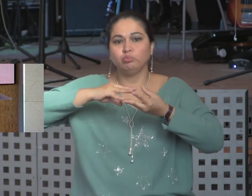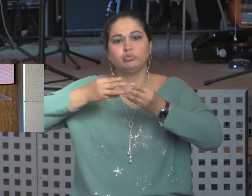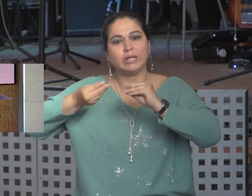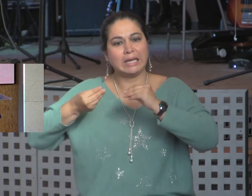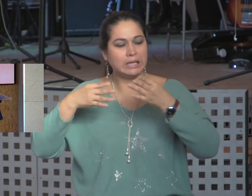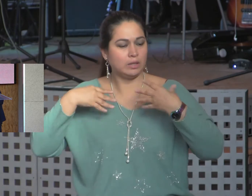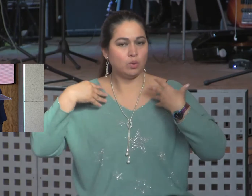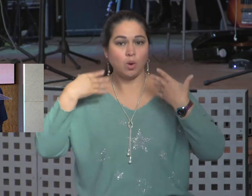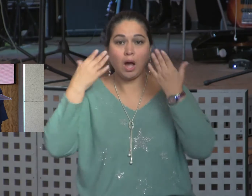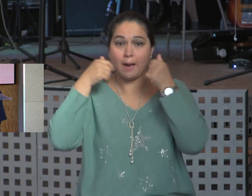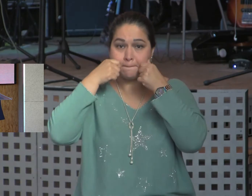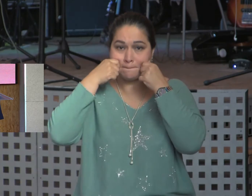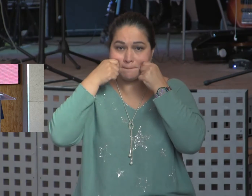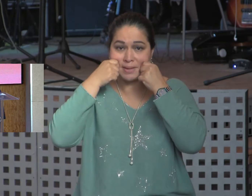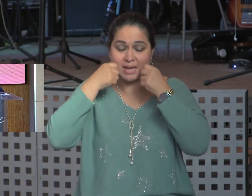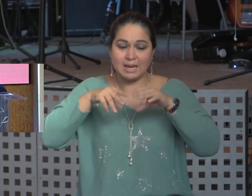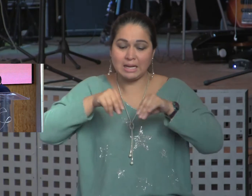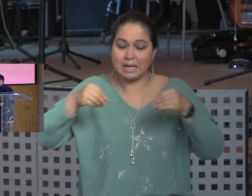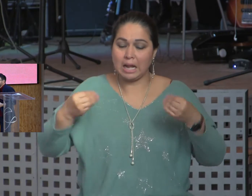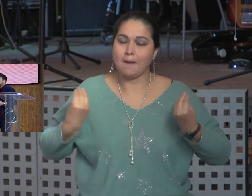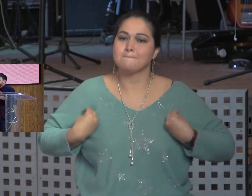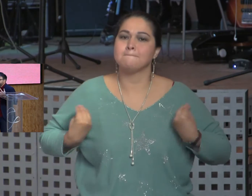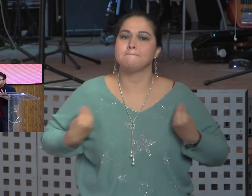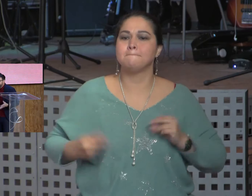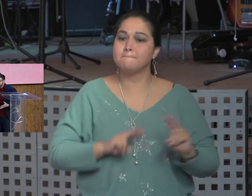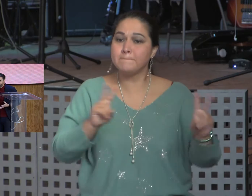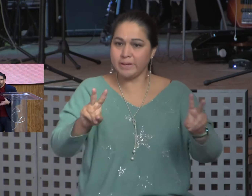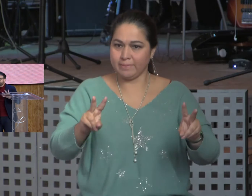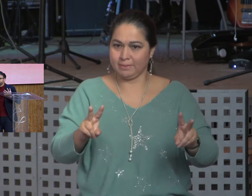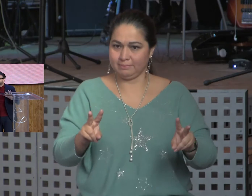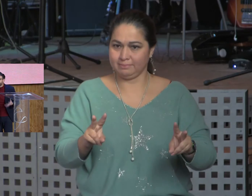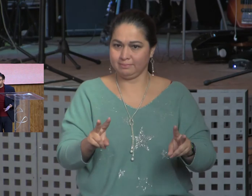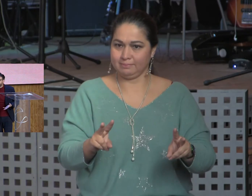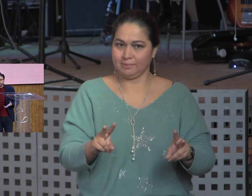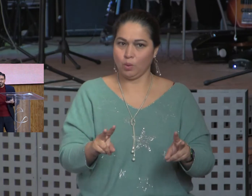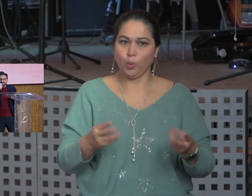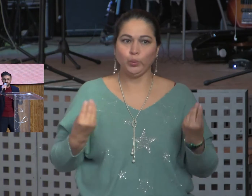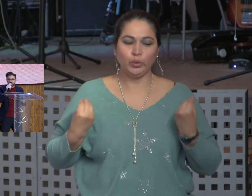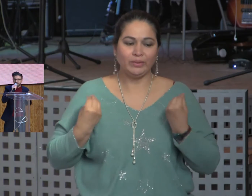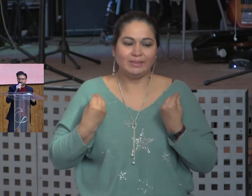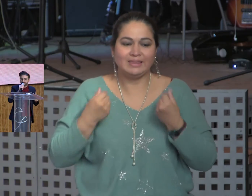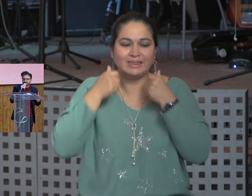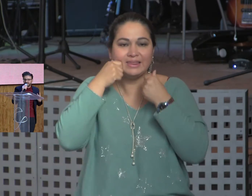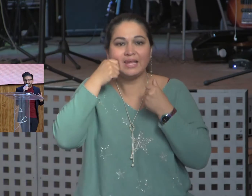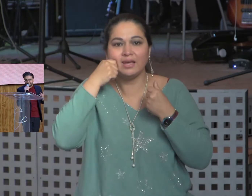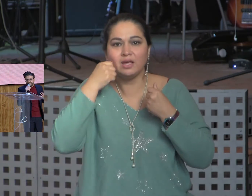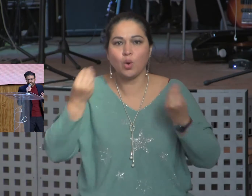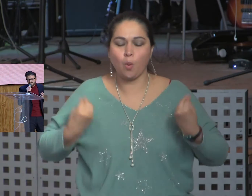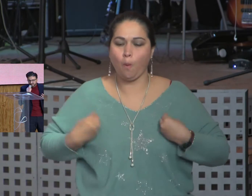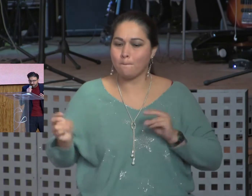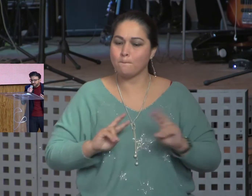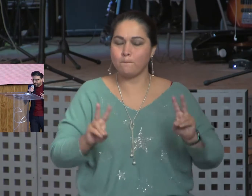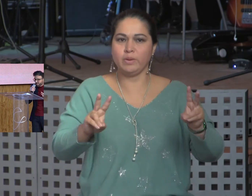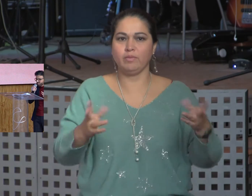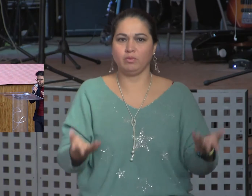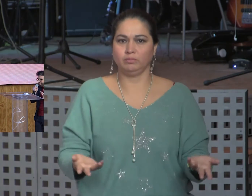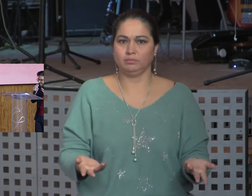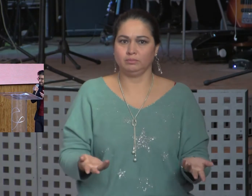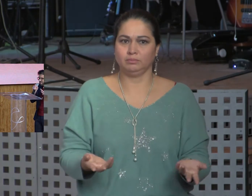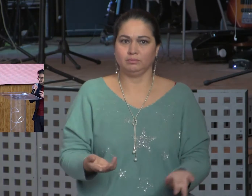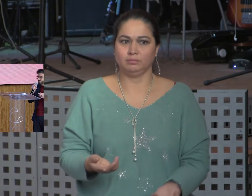¿Me has oído bien? Un hueso es un tejido vivo. Y yo